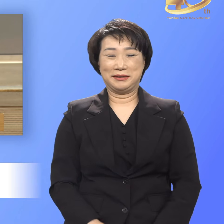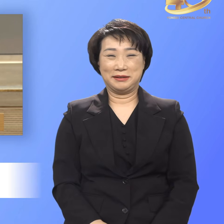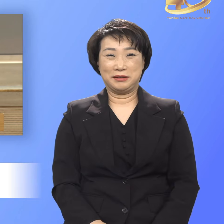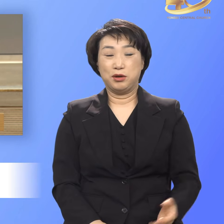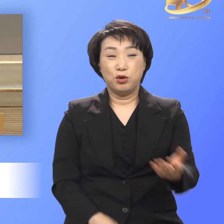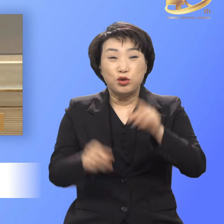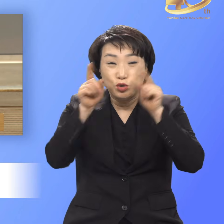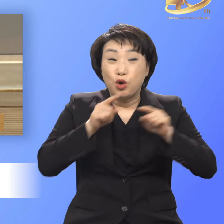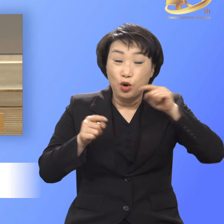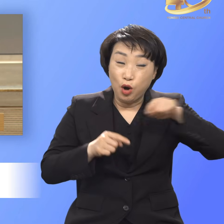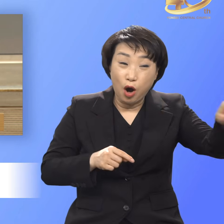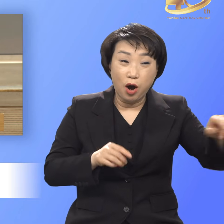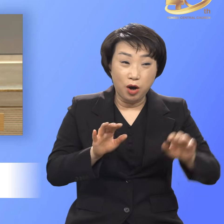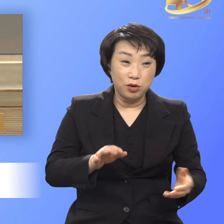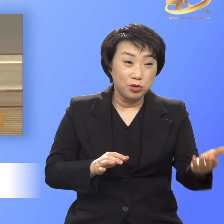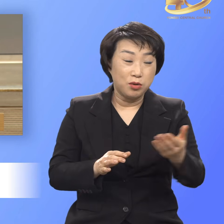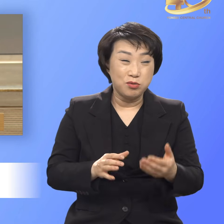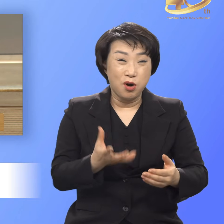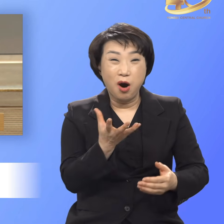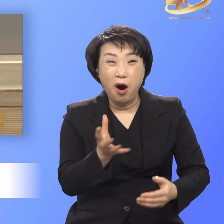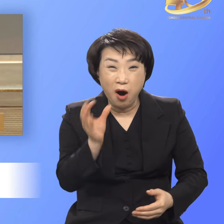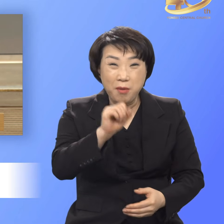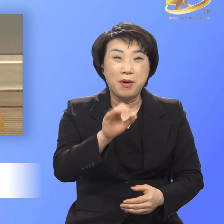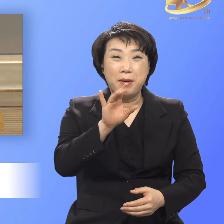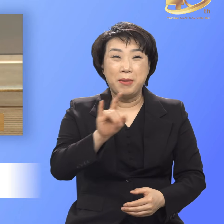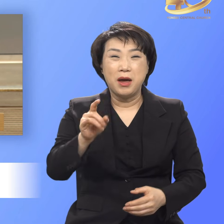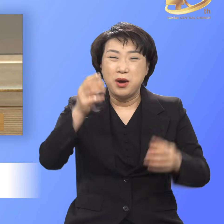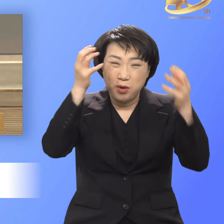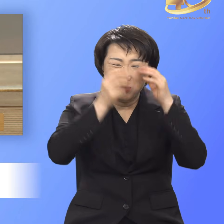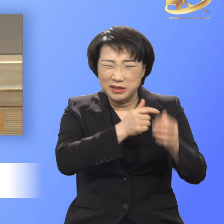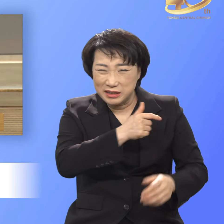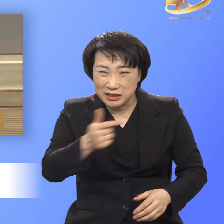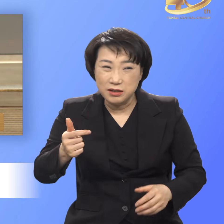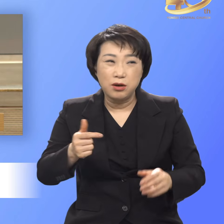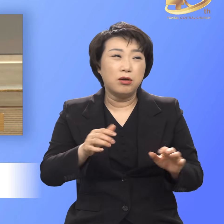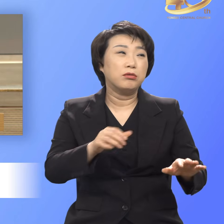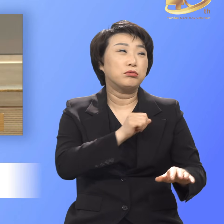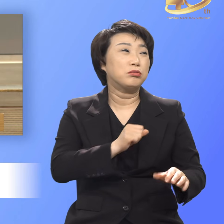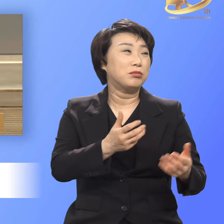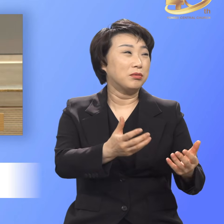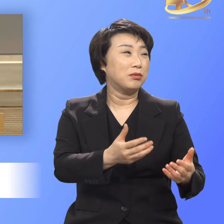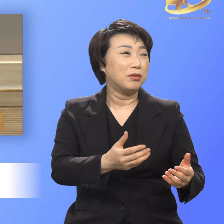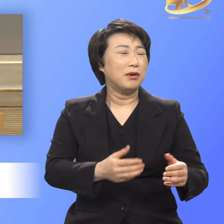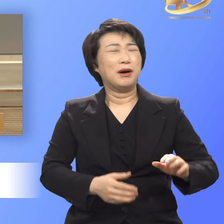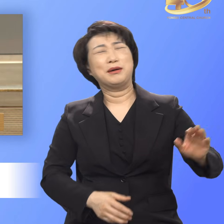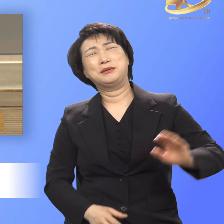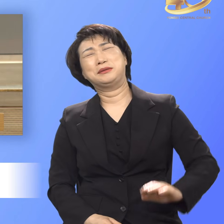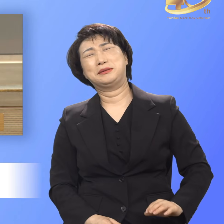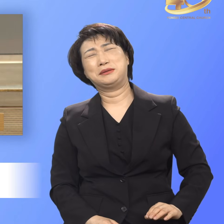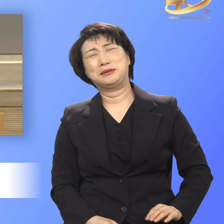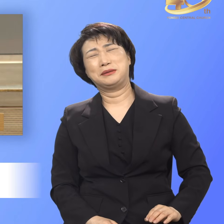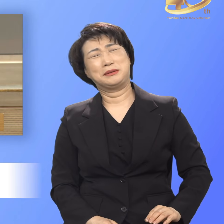그럼 지옥 가서 그보다 억만 배 고통스러운 고통을 어떻게 견디겠어?